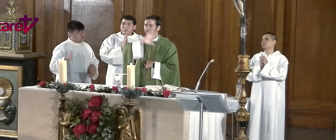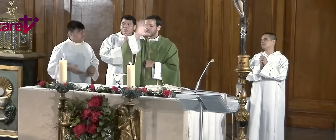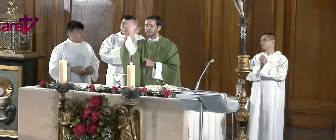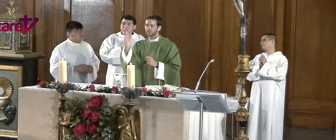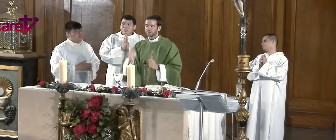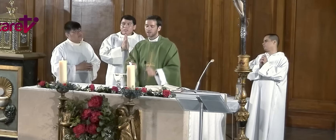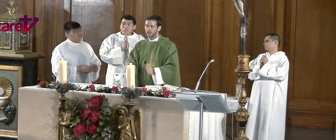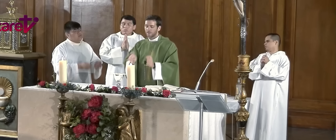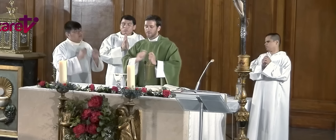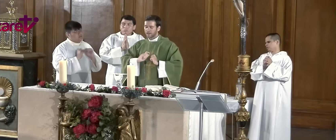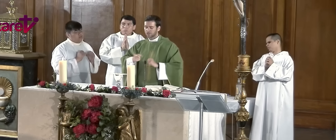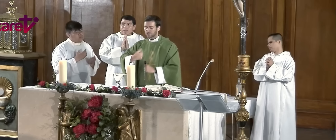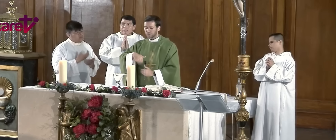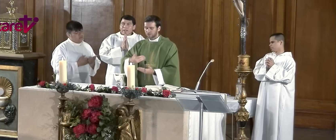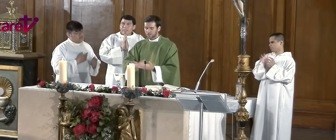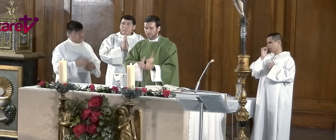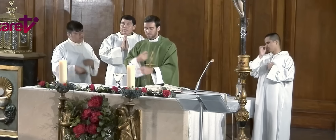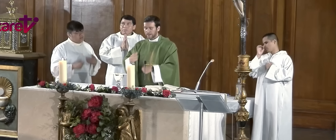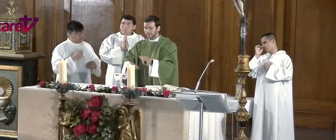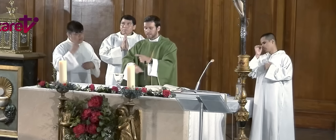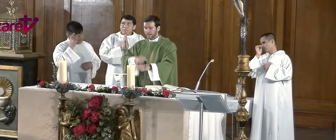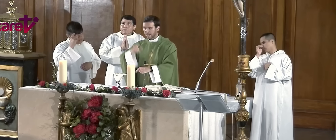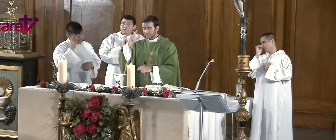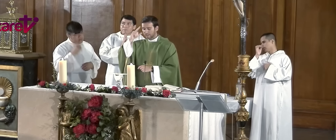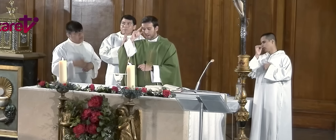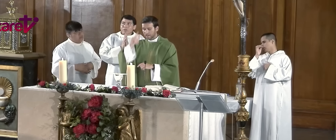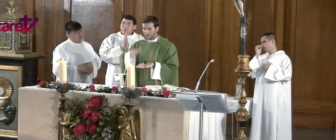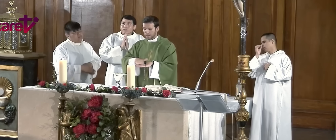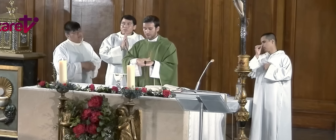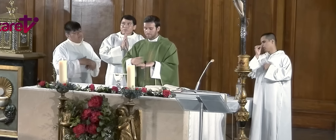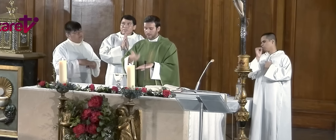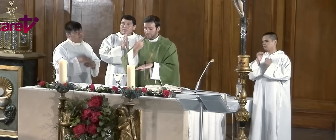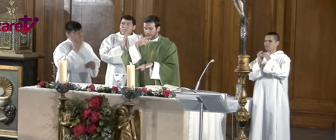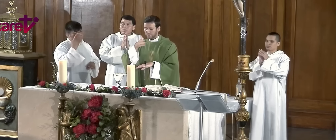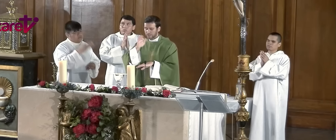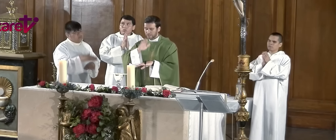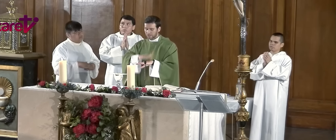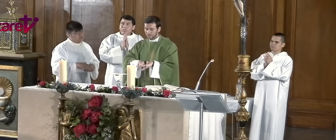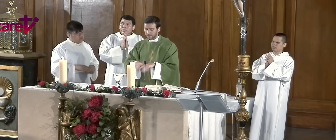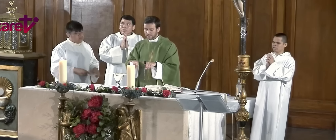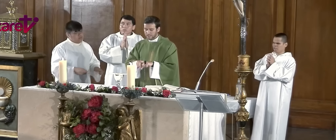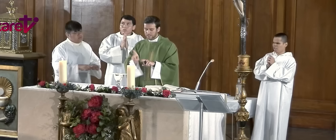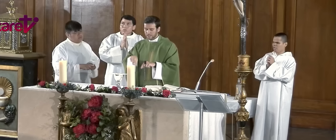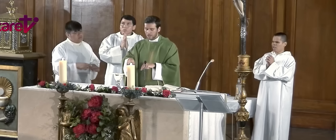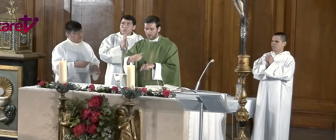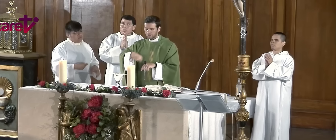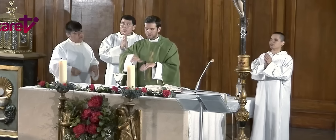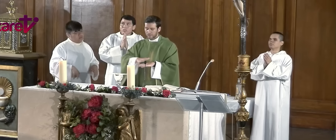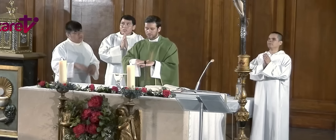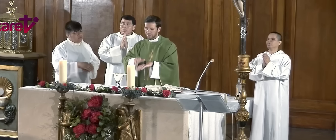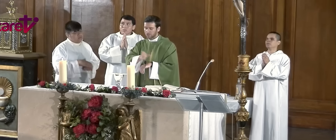cielo. Danos hoy nuestro pan de cada día, perdona nuestras ofensas como también